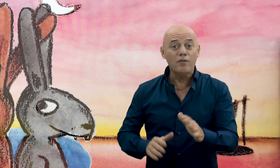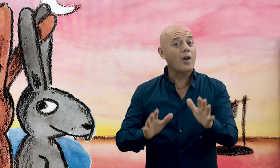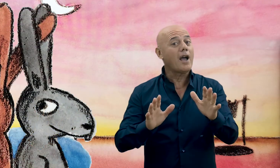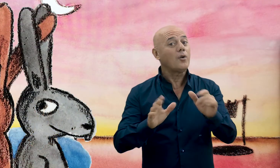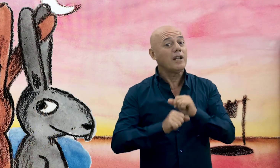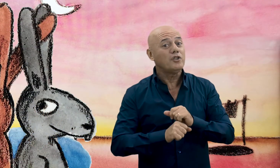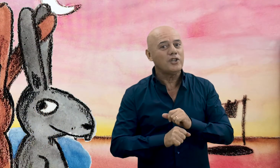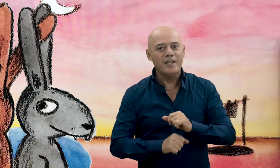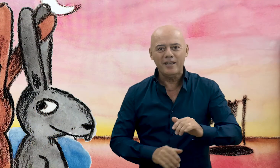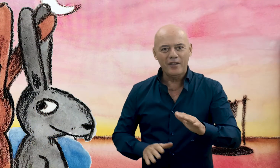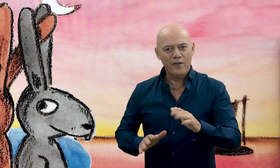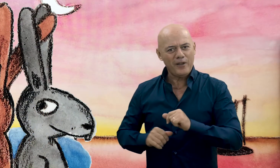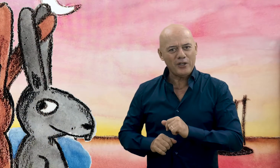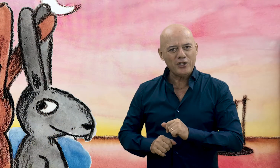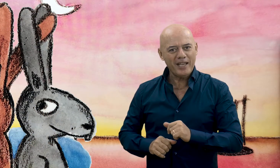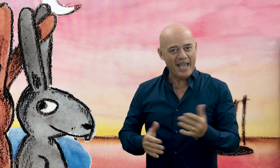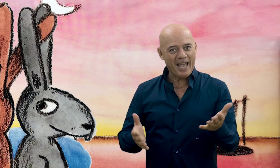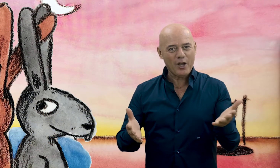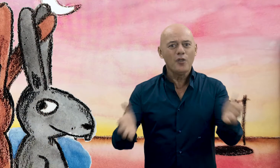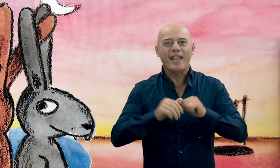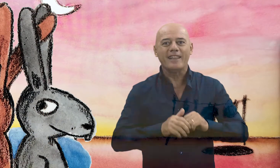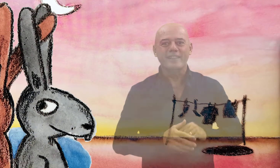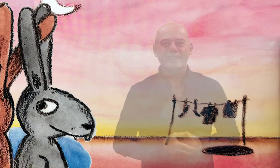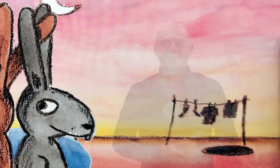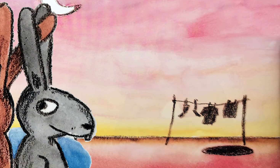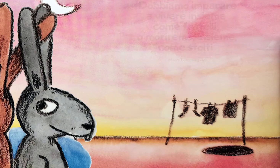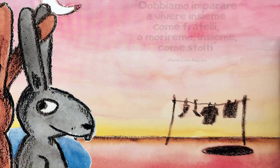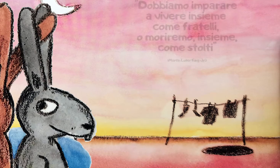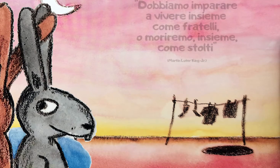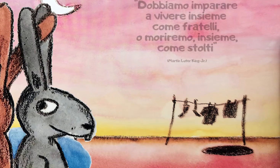vivono ancora vicini, felici e contenti.